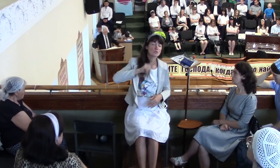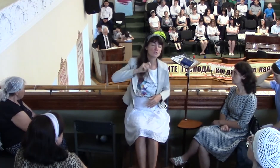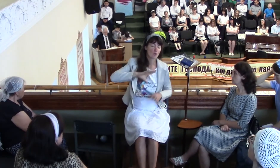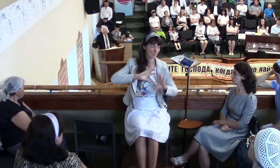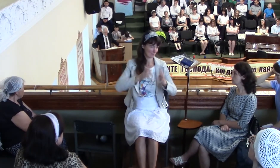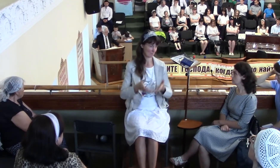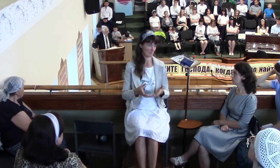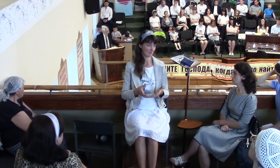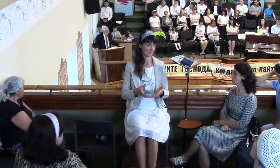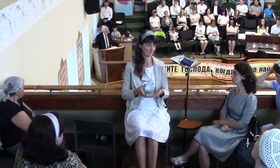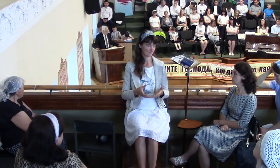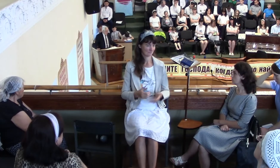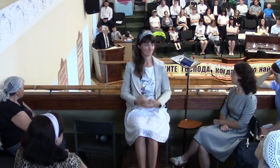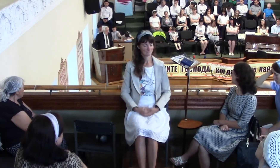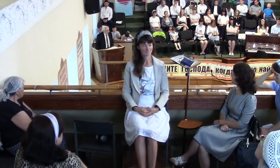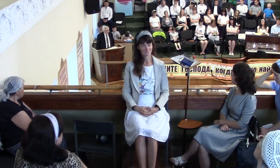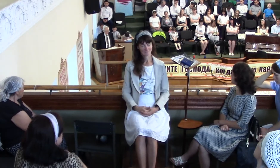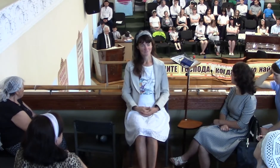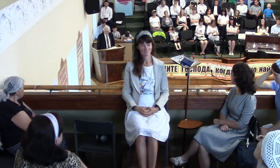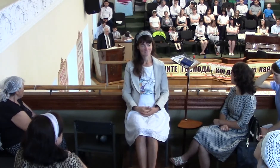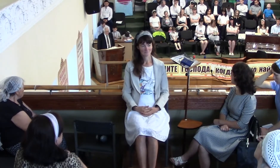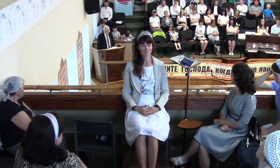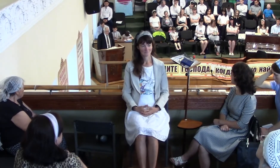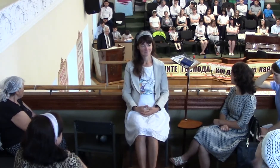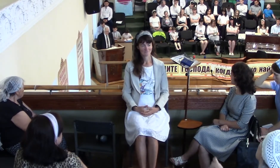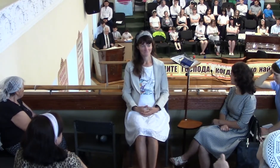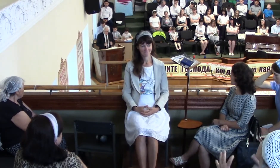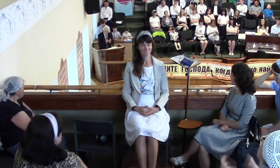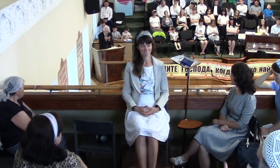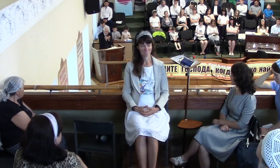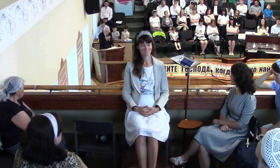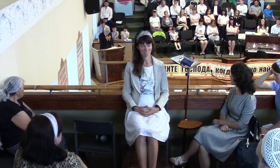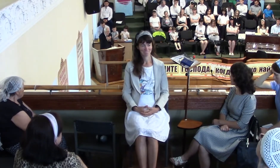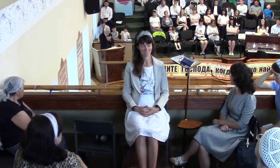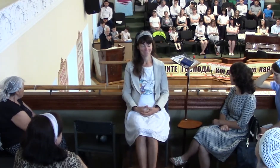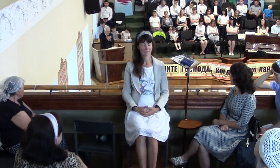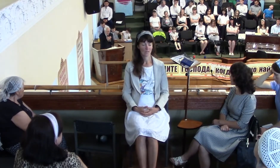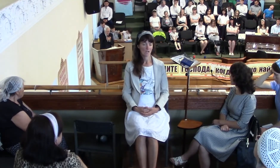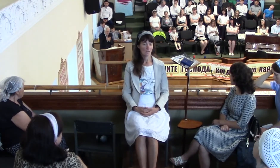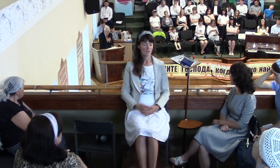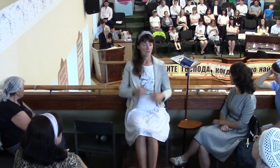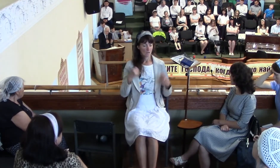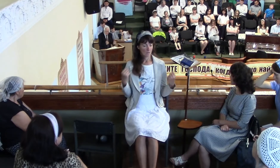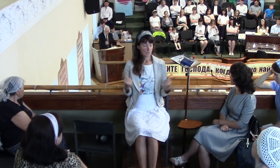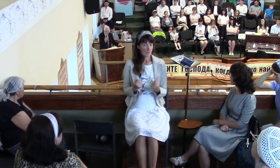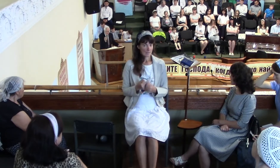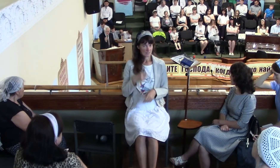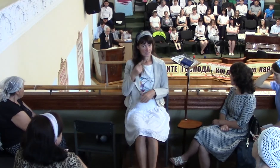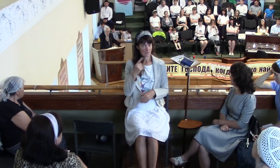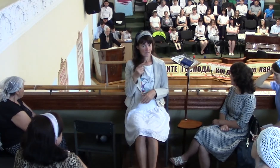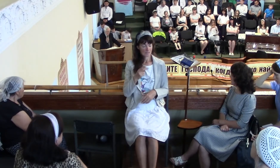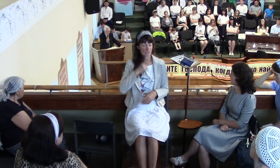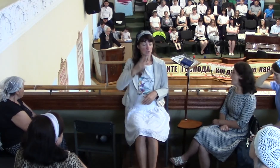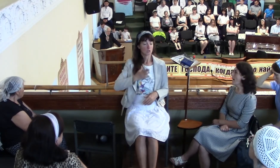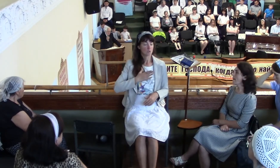молодости читал проповедь одну, проповедник 19 века. Меня поразила мысль, написал: душа